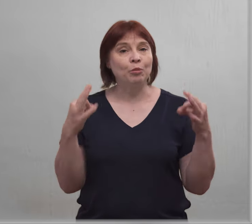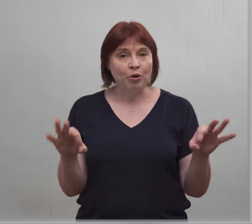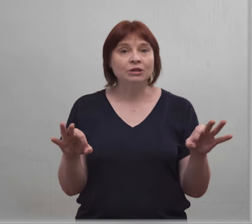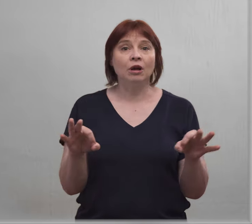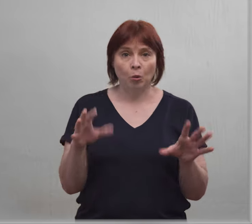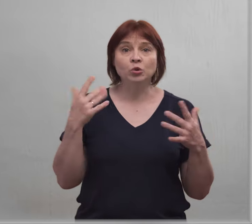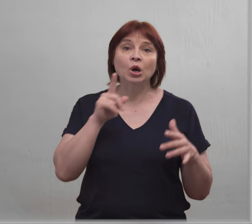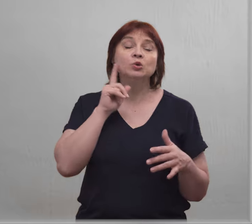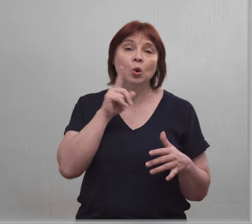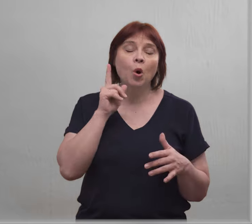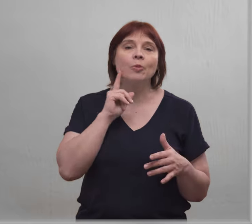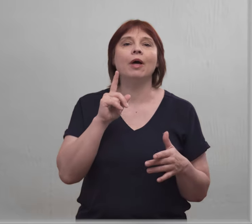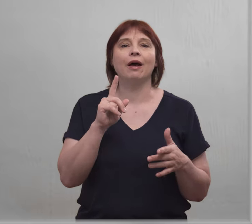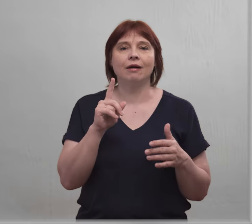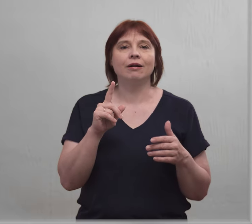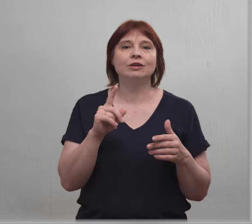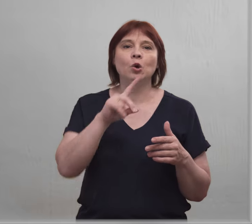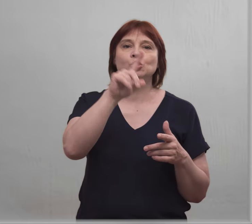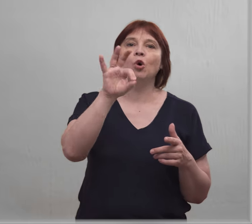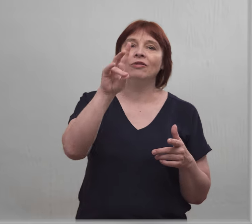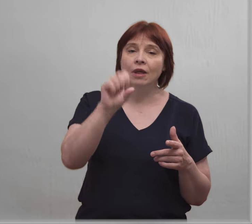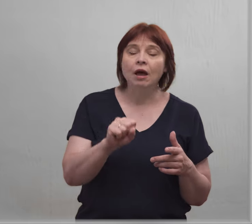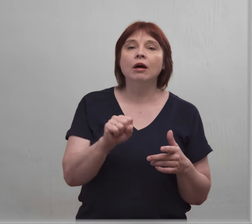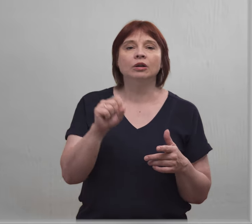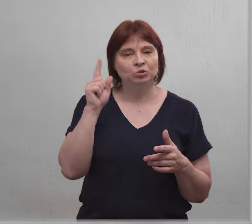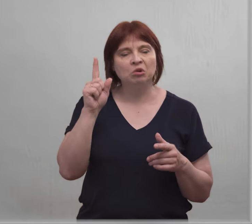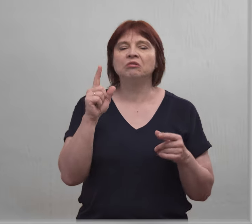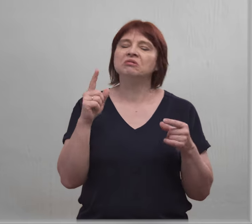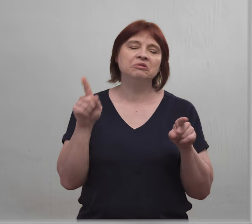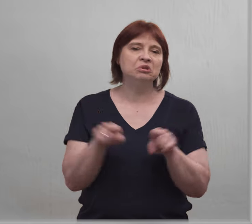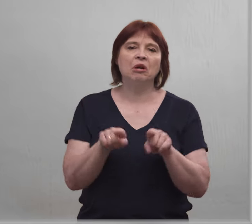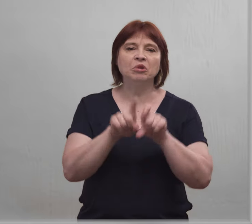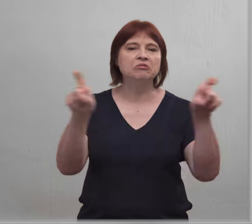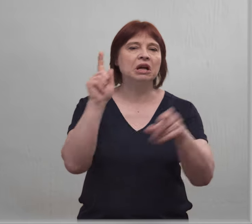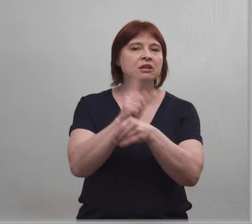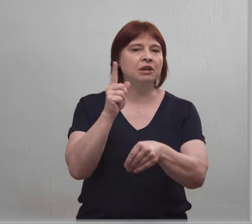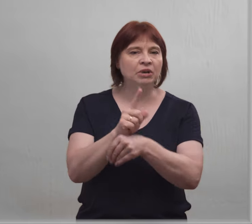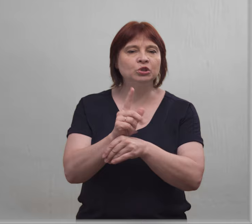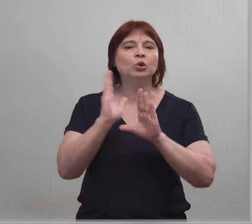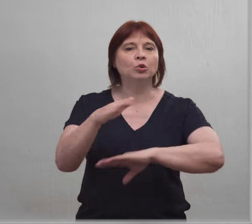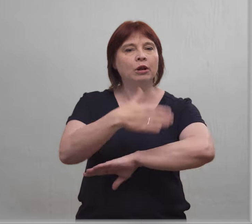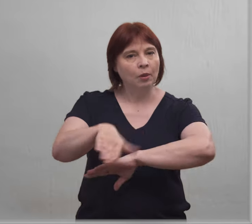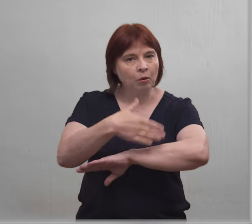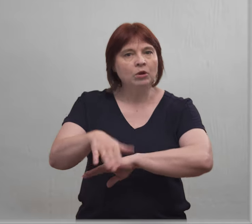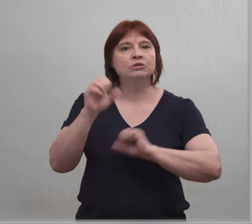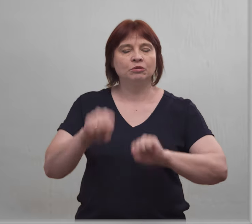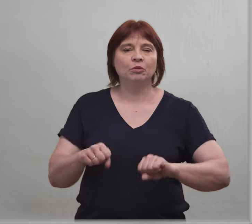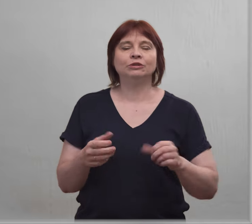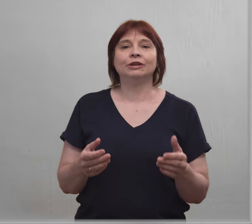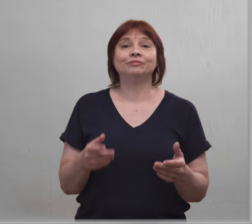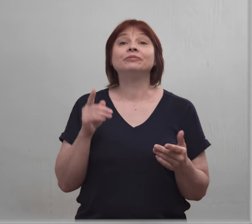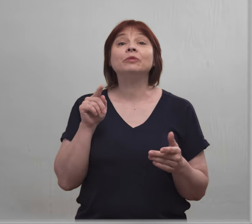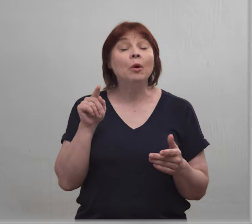все равно, будьте на улице. Слава Господу! Потрясающая возможность, да? Потрясающая,